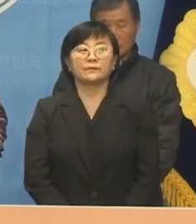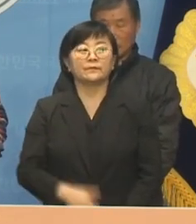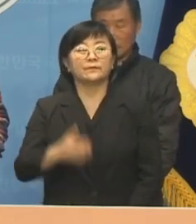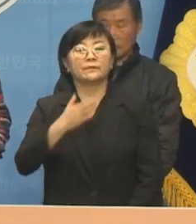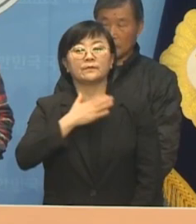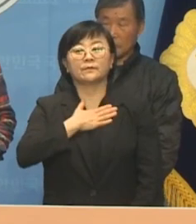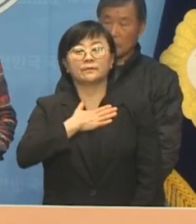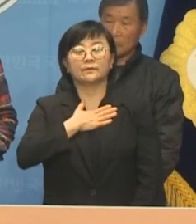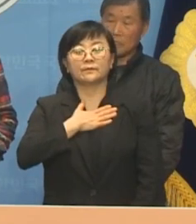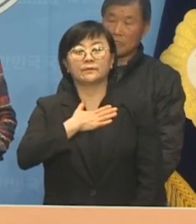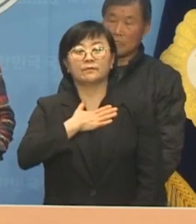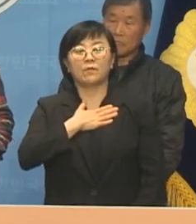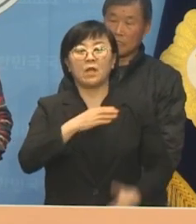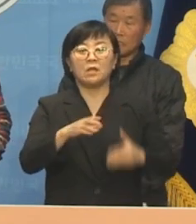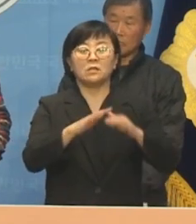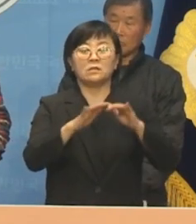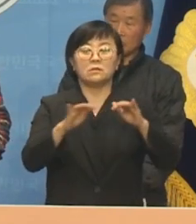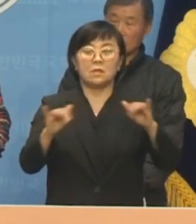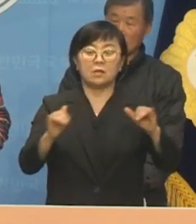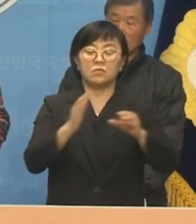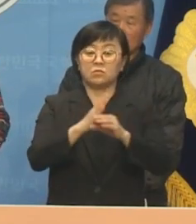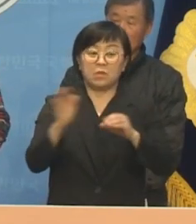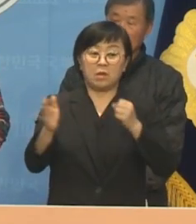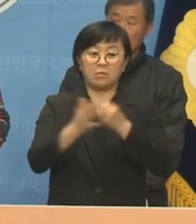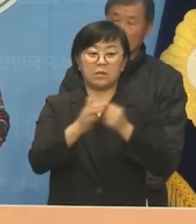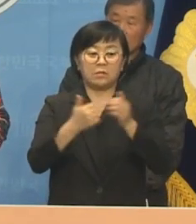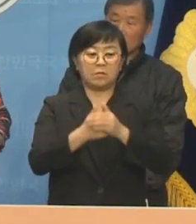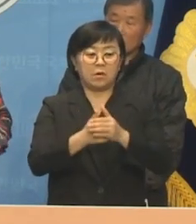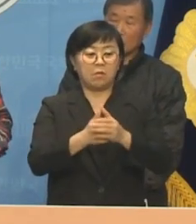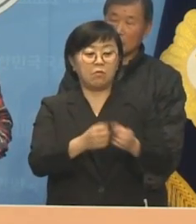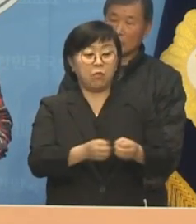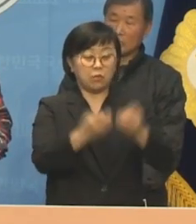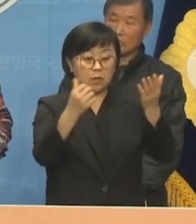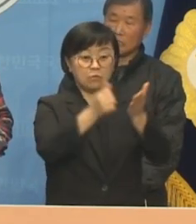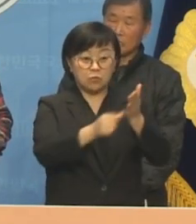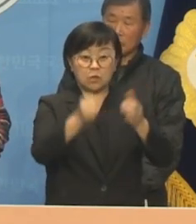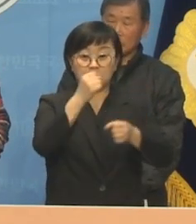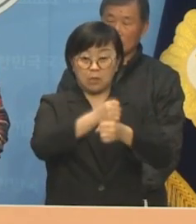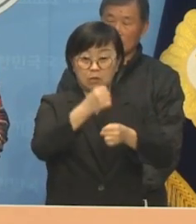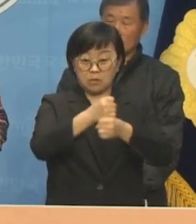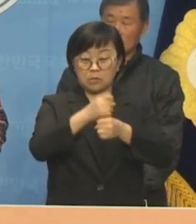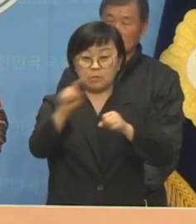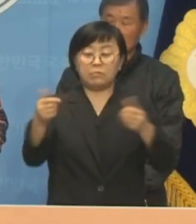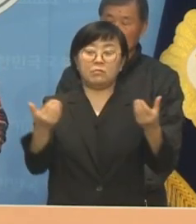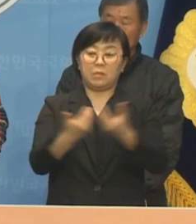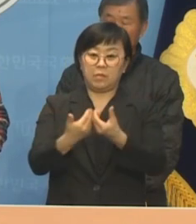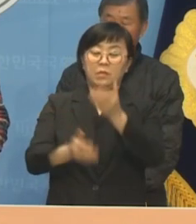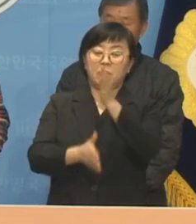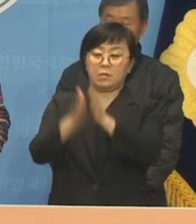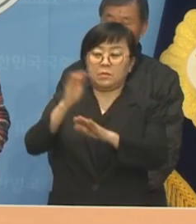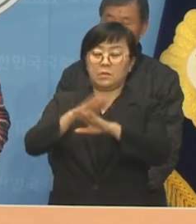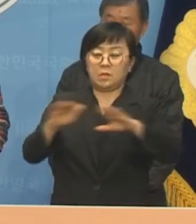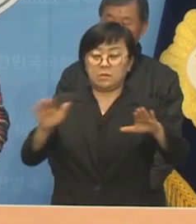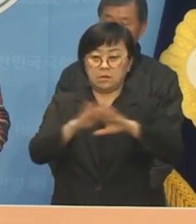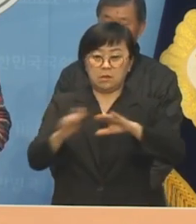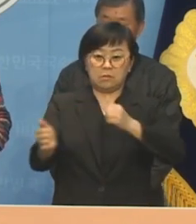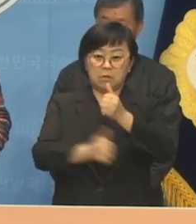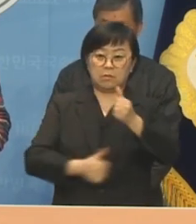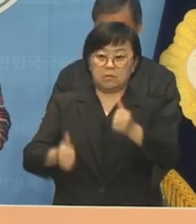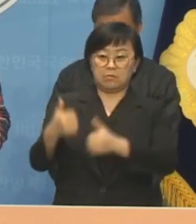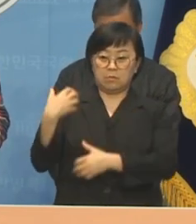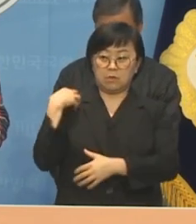저는 비인도적 대량 살상무기 논산 유치 반대 시민대책위원회의 대표를 맡고 있는 배용화라고 하고요.